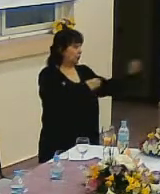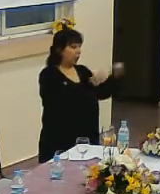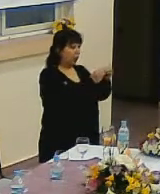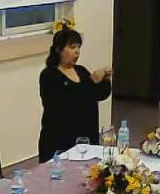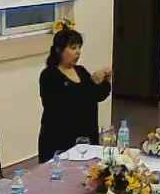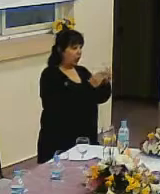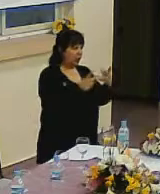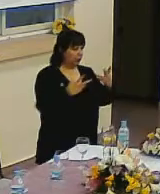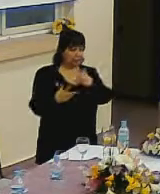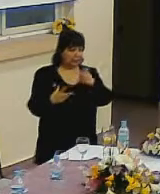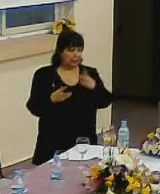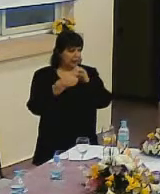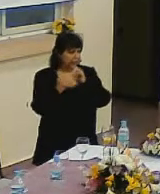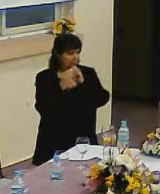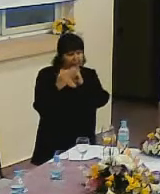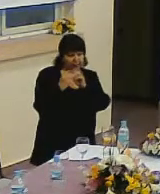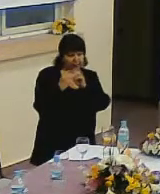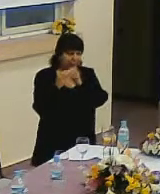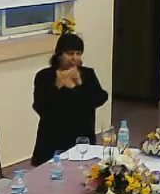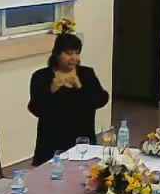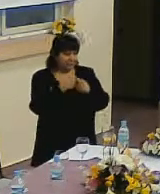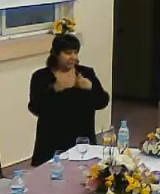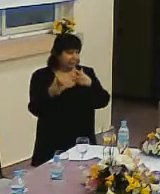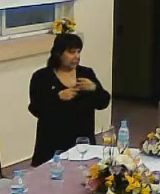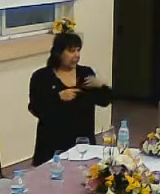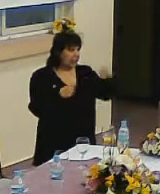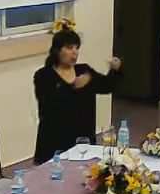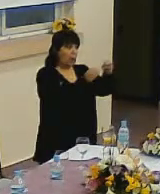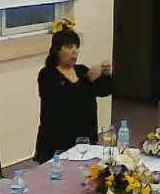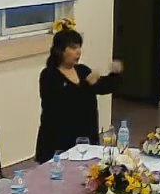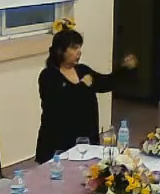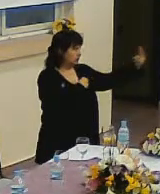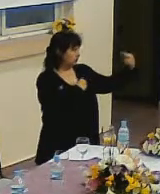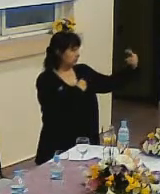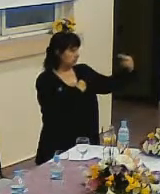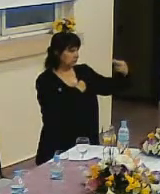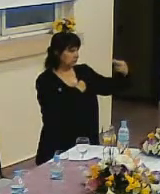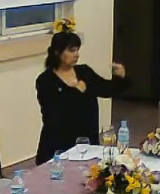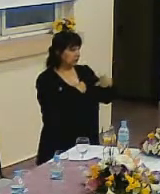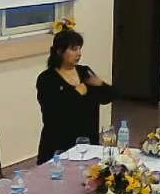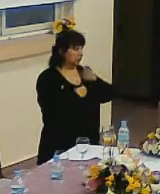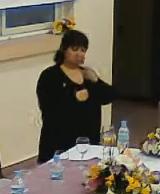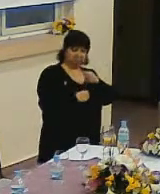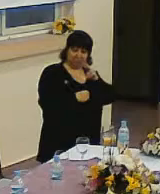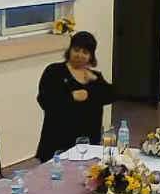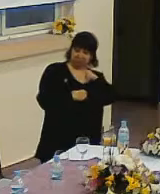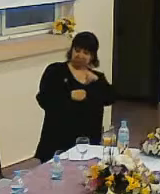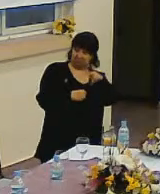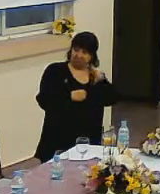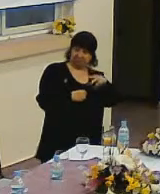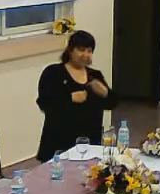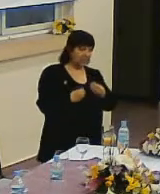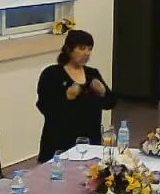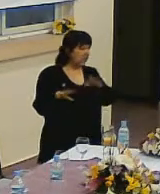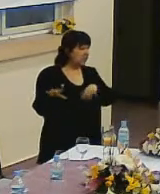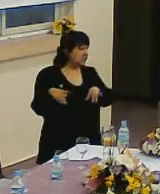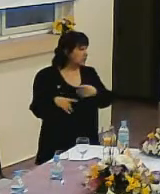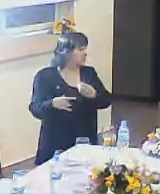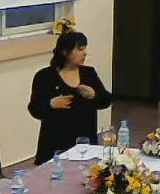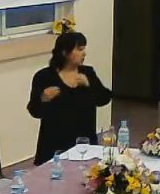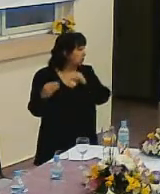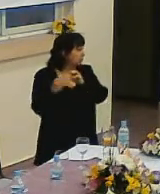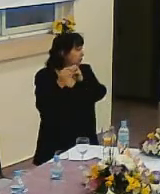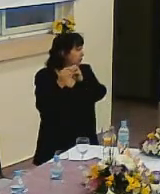a esto? Nos querían mandar a hospital terrible, porque como no era tan importante, igual me iban a mandar a hospital terrible,